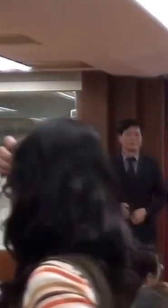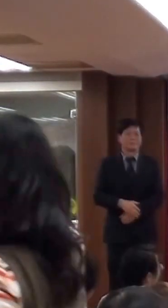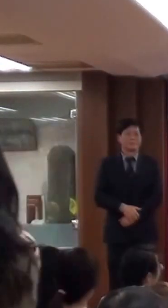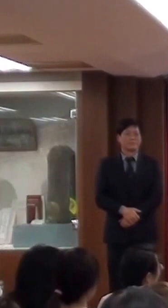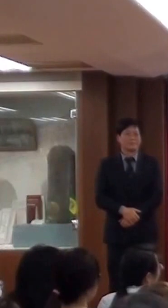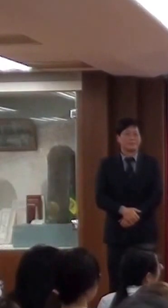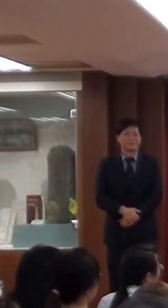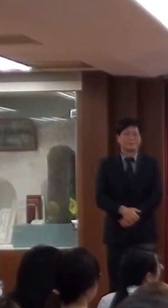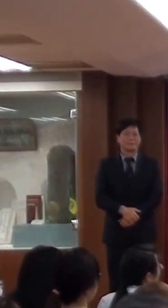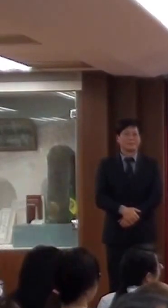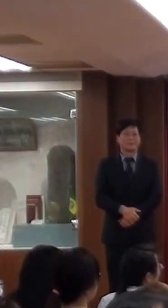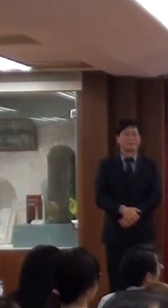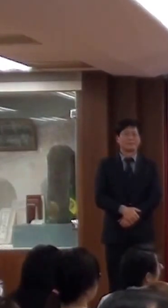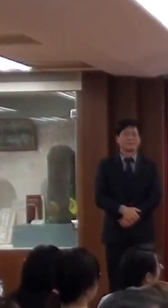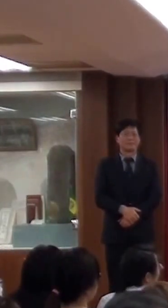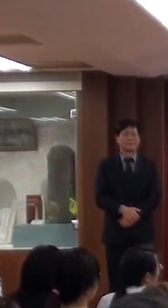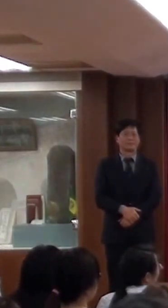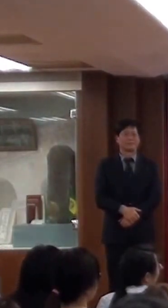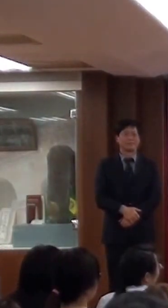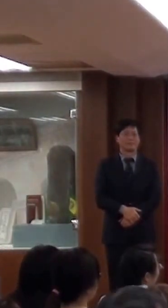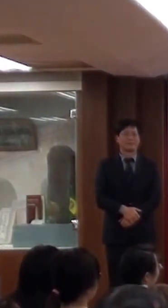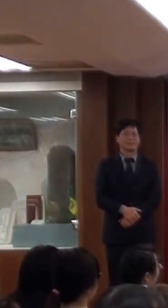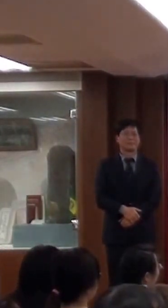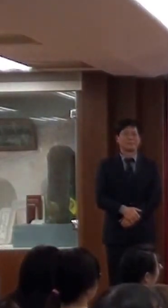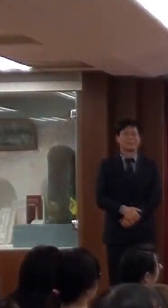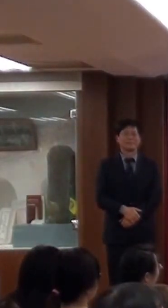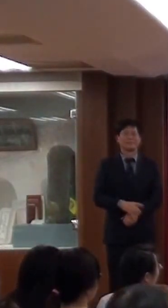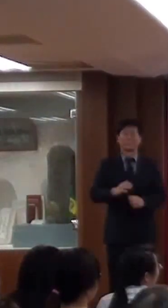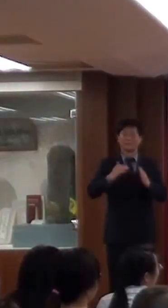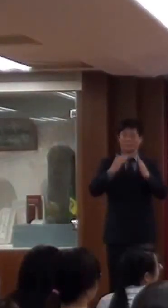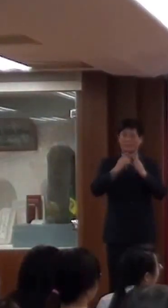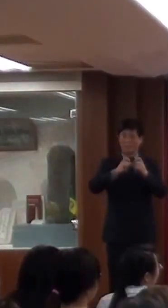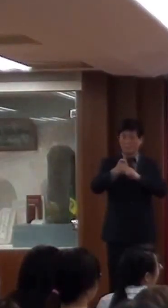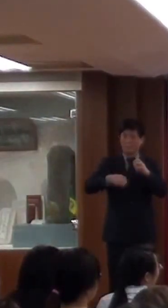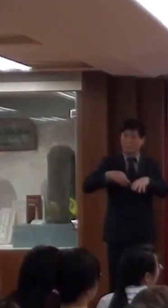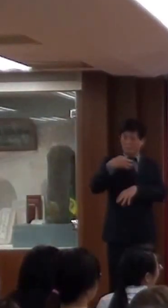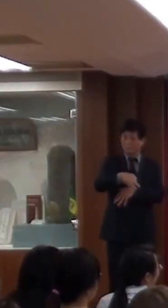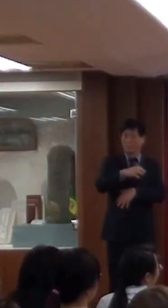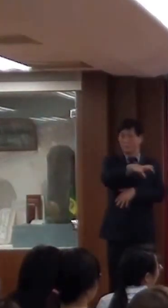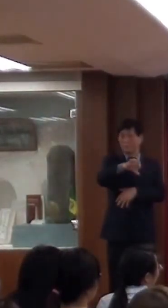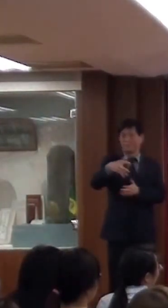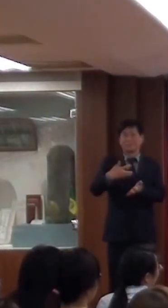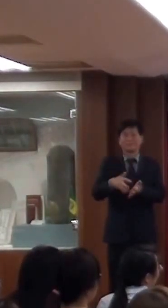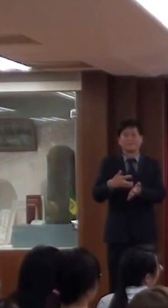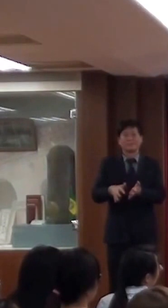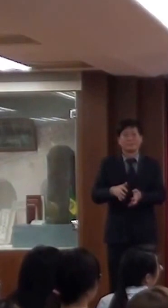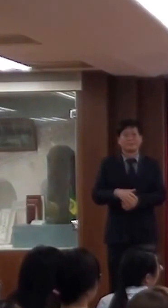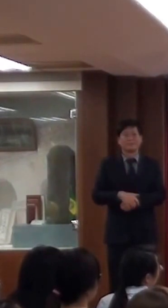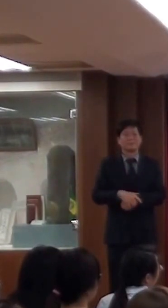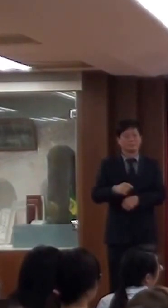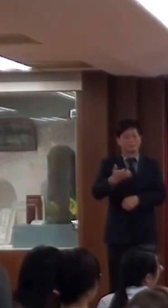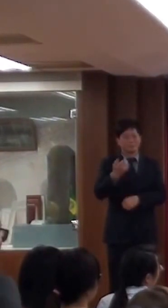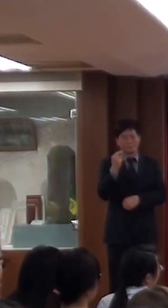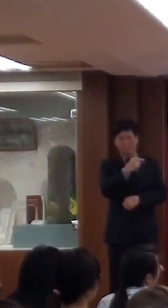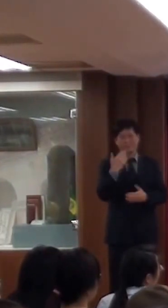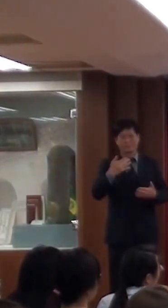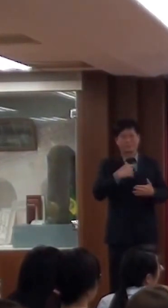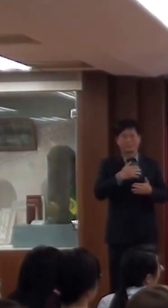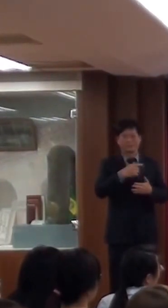好的。好，我们的这个缴纳房屋税的管道非常非常的多元哦，大家也都看到